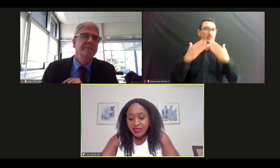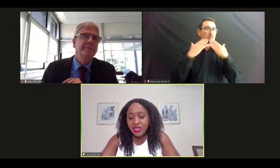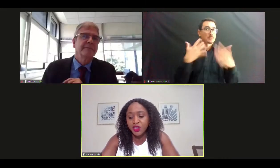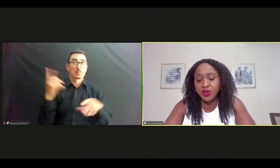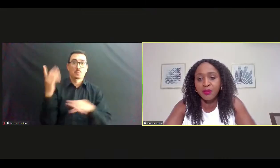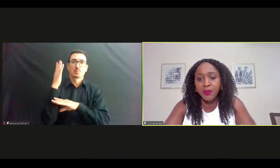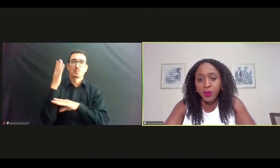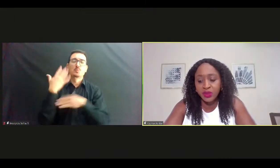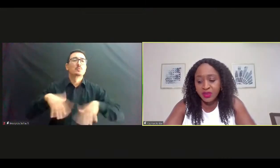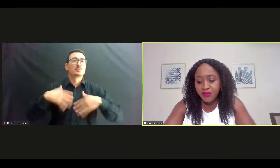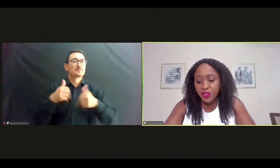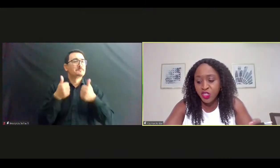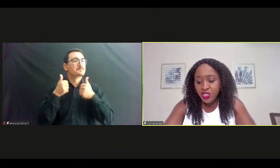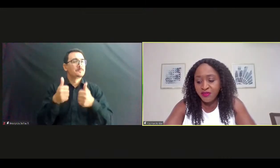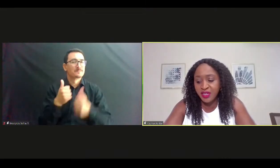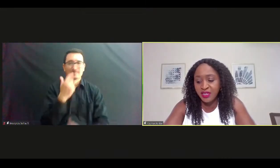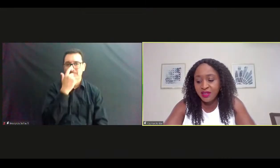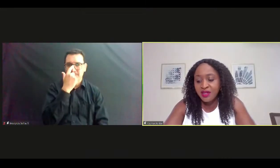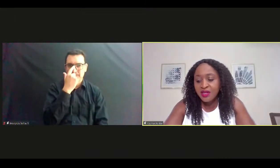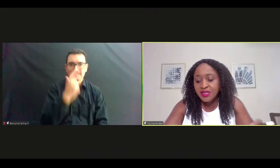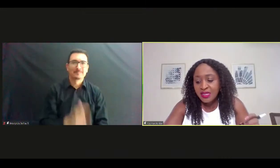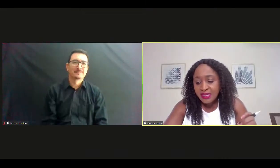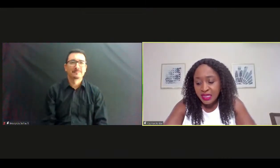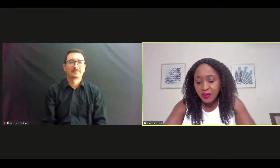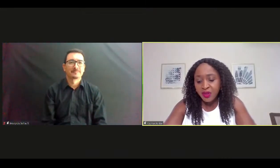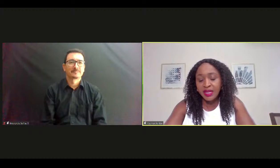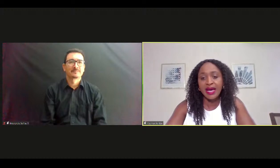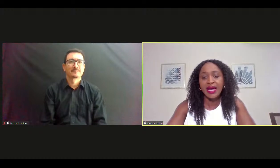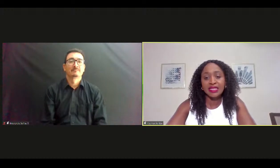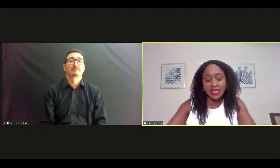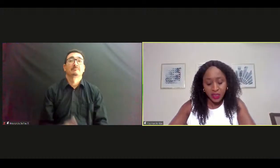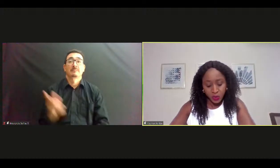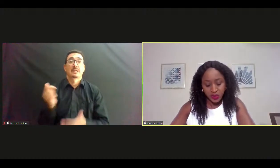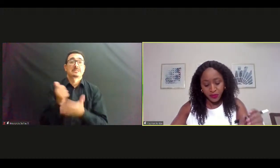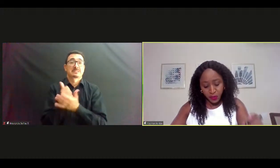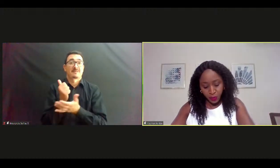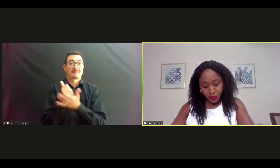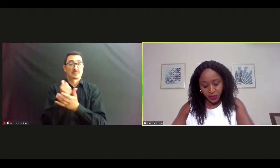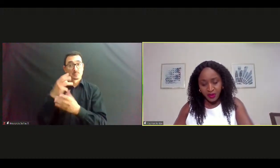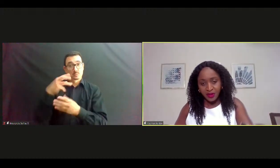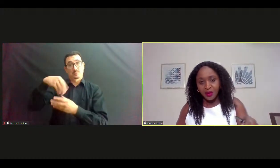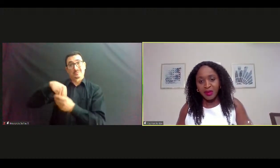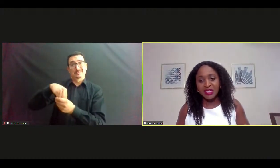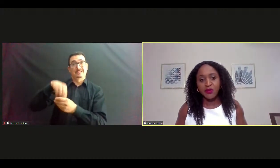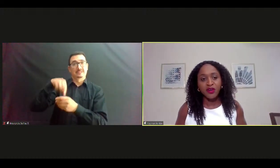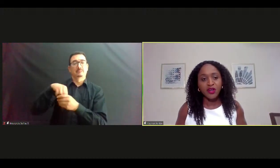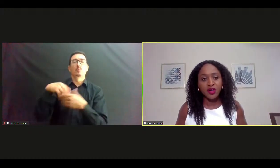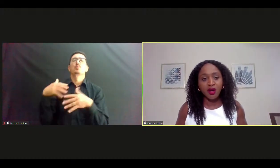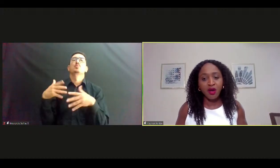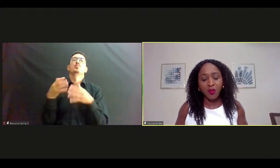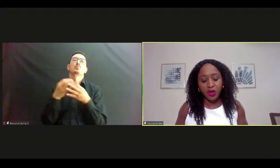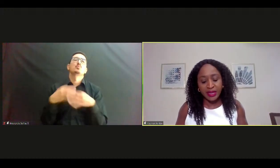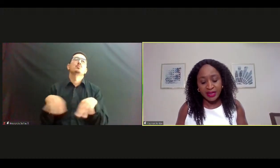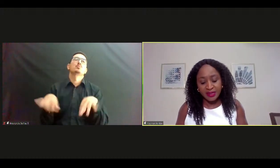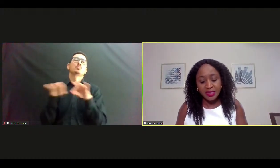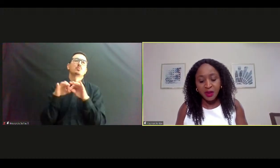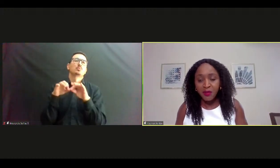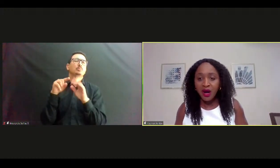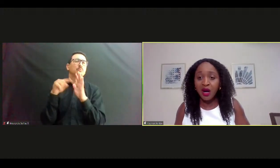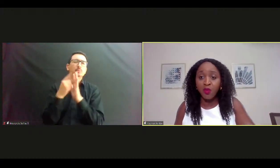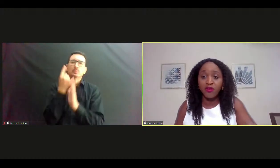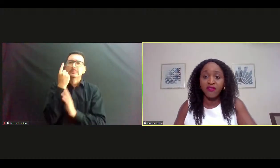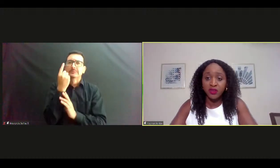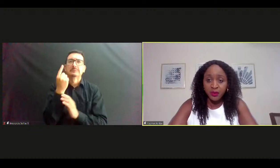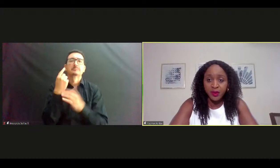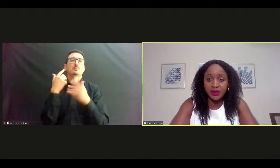are an essential component for achieving sustainable and inclusive growth. But as we've heard all morning,